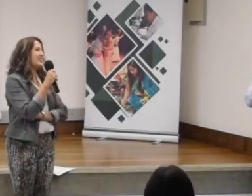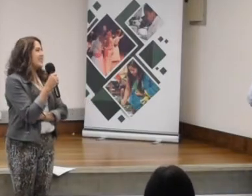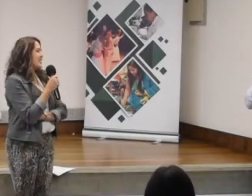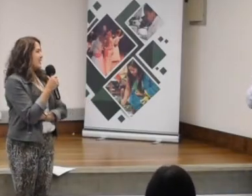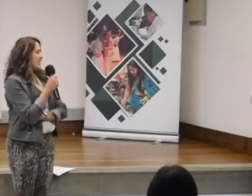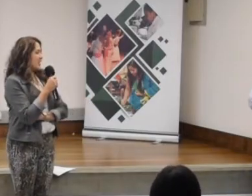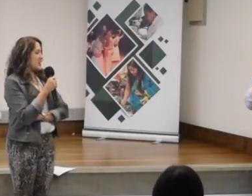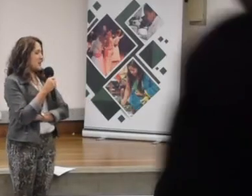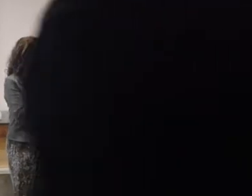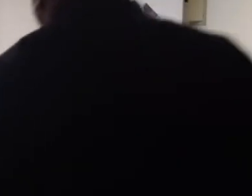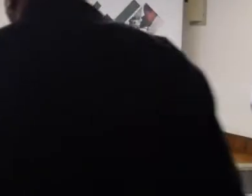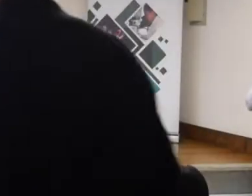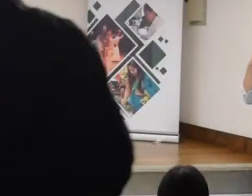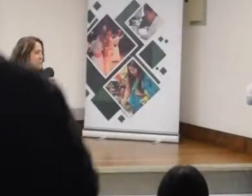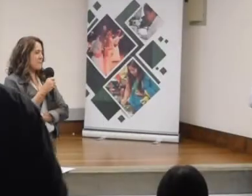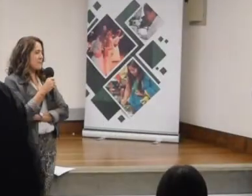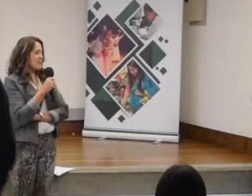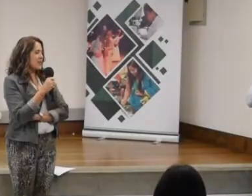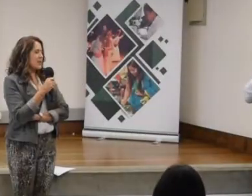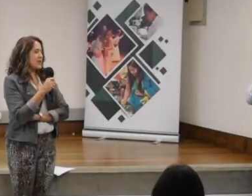programada.